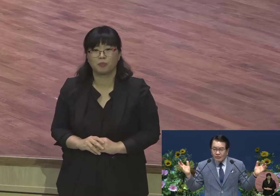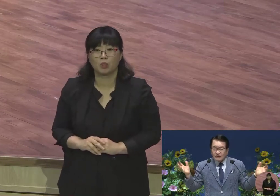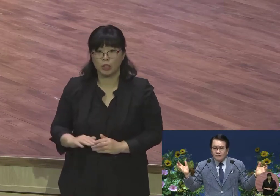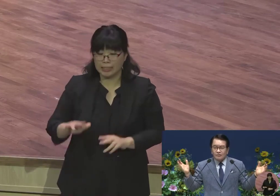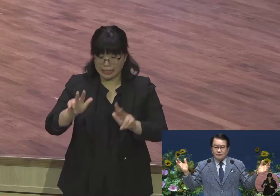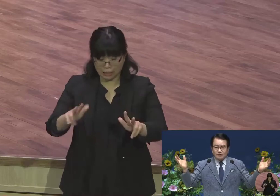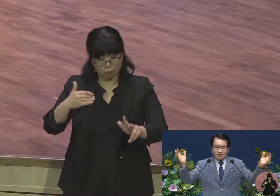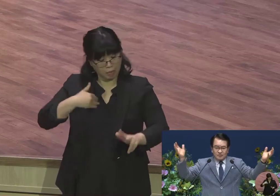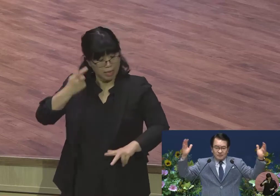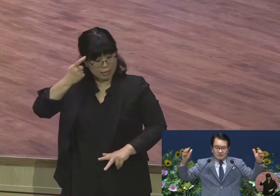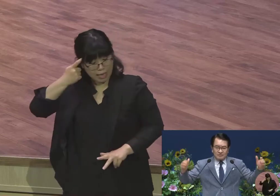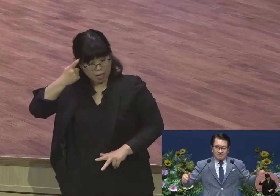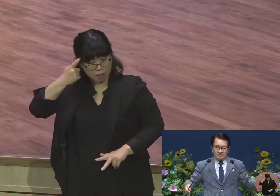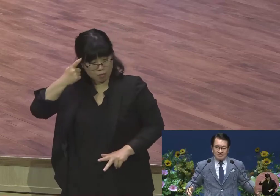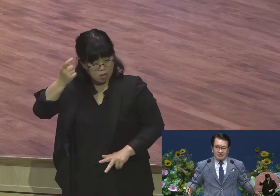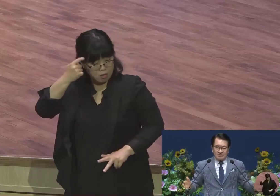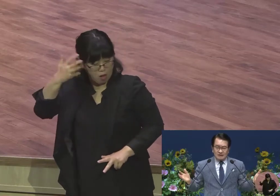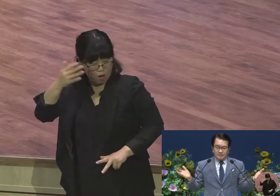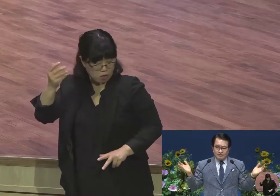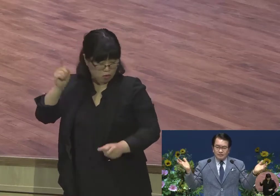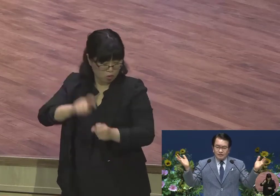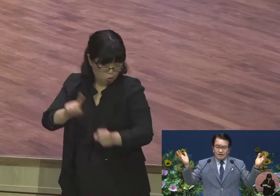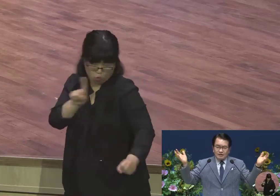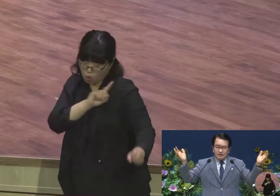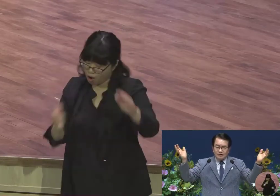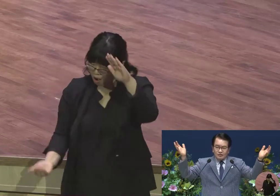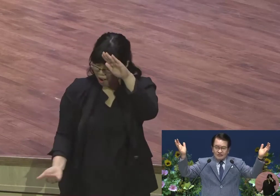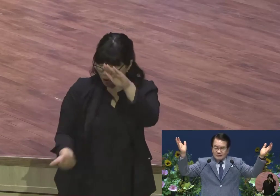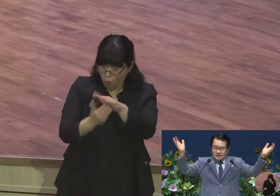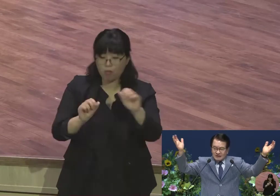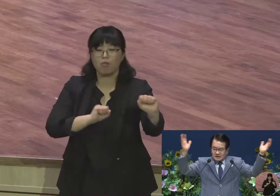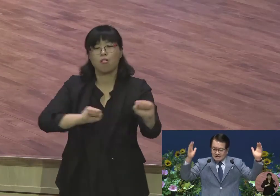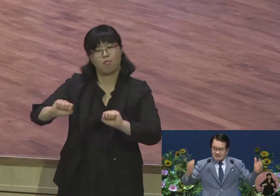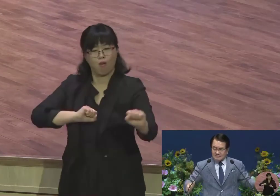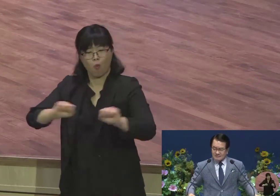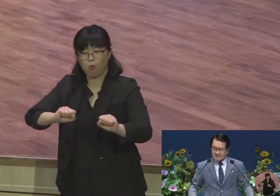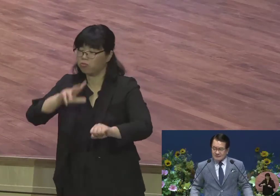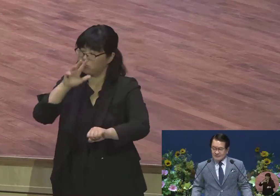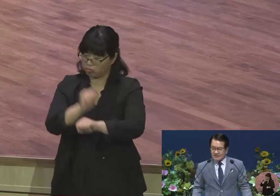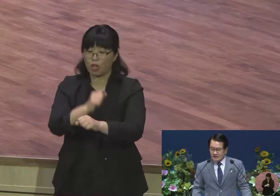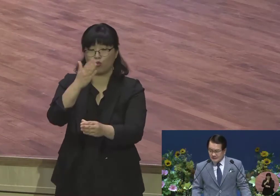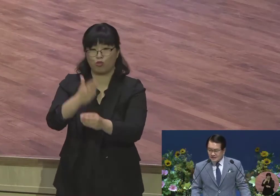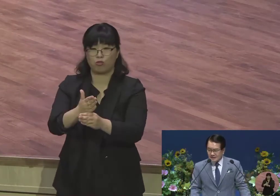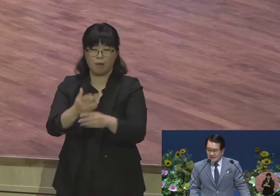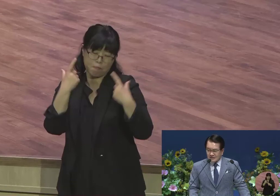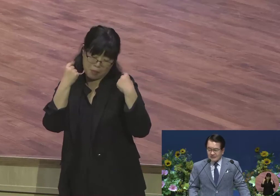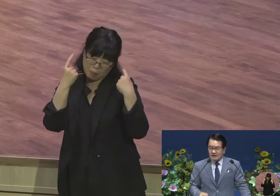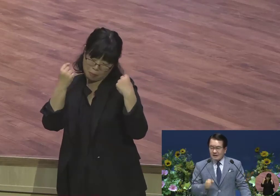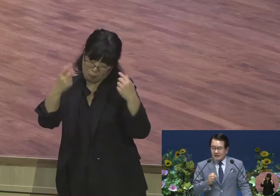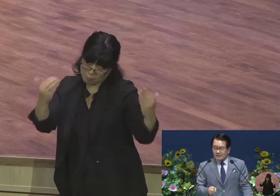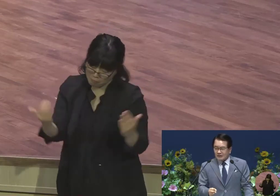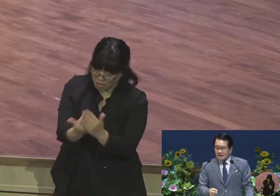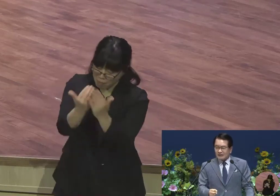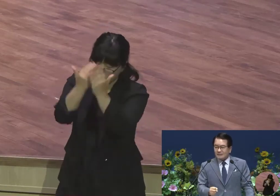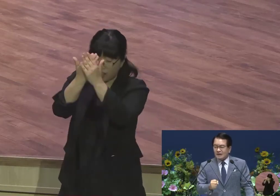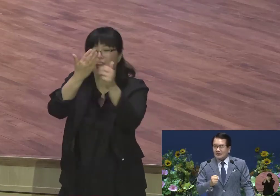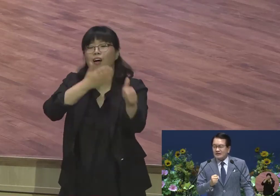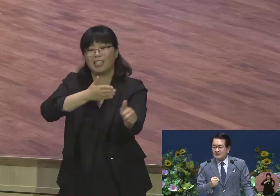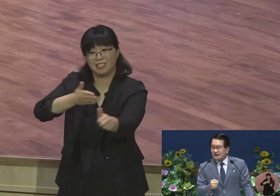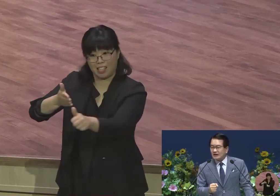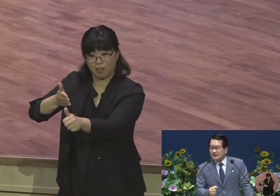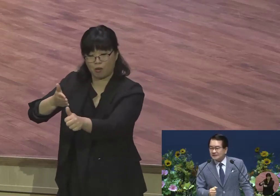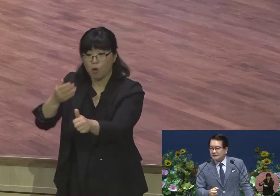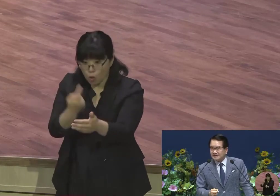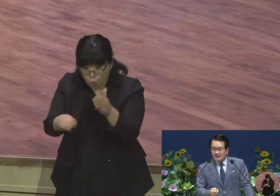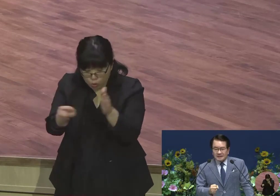최고로 지금 불이 불이 불고 있어요. 이 불꽃이 주님 오시는 그날까지. 그러려고 그러면 여러분